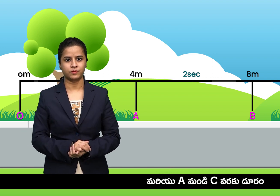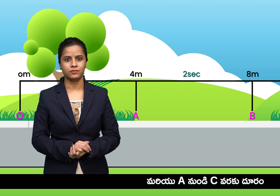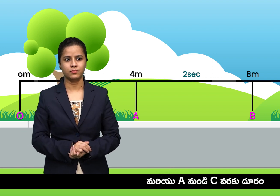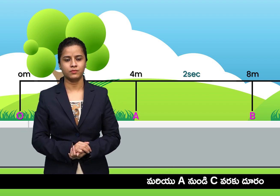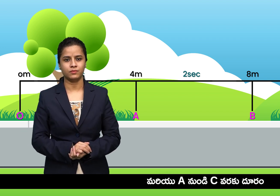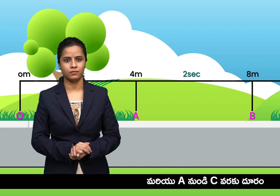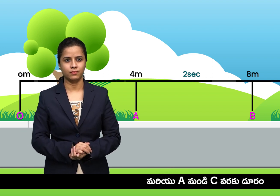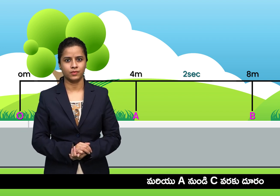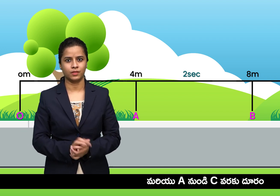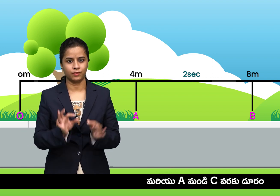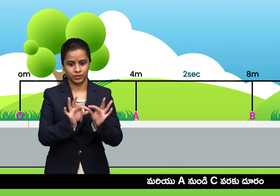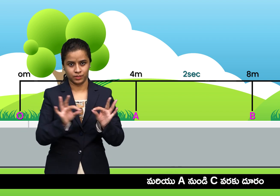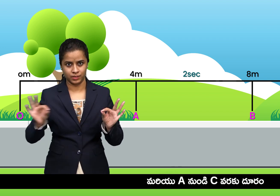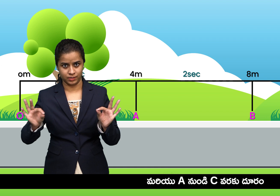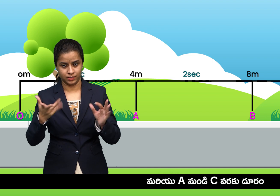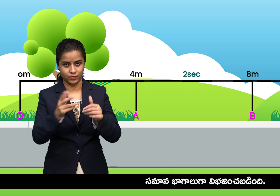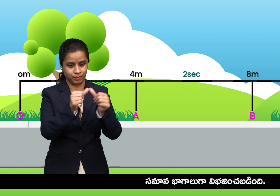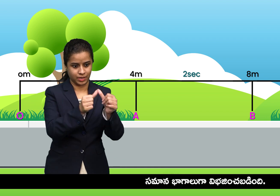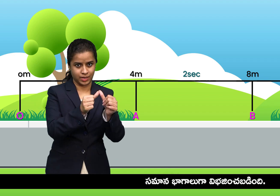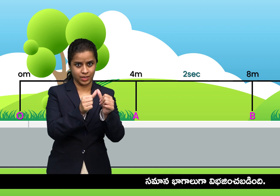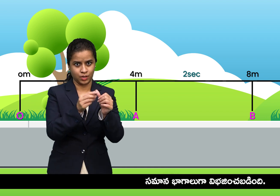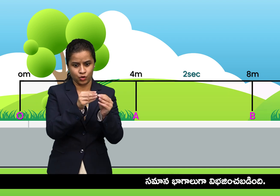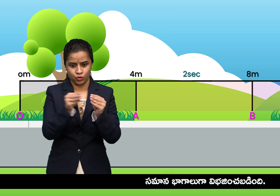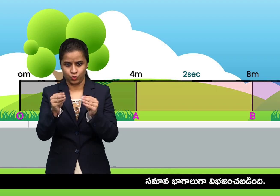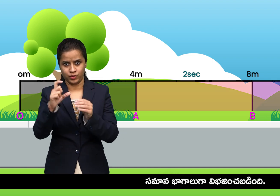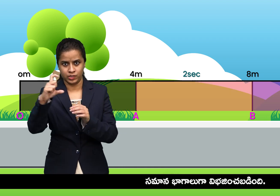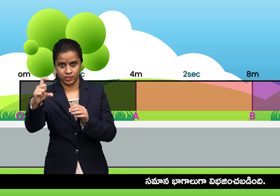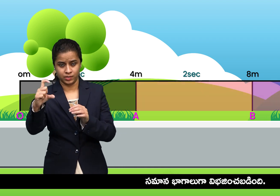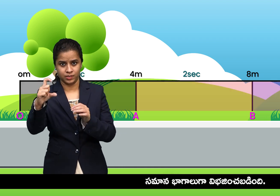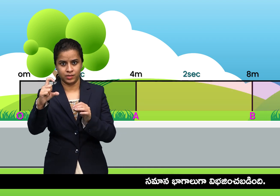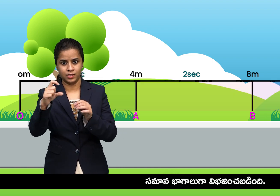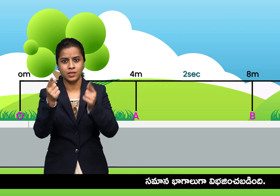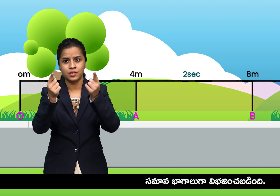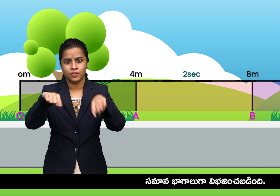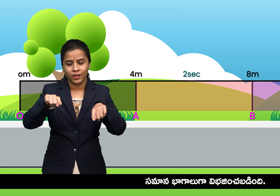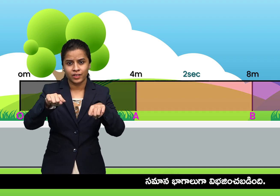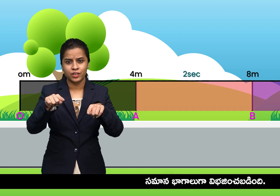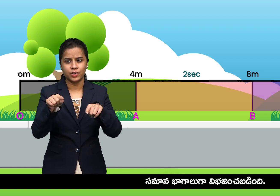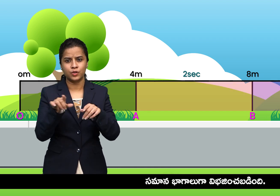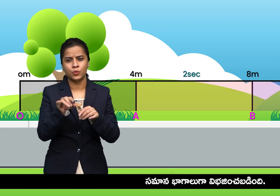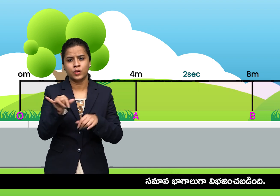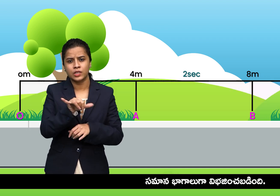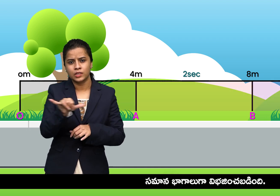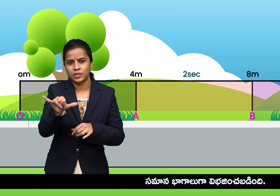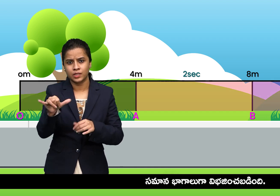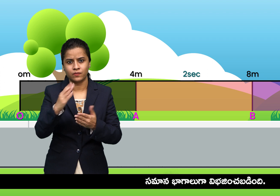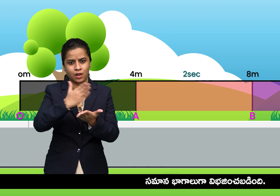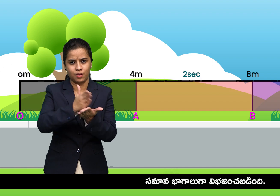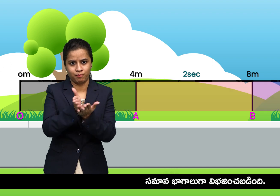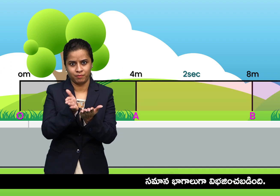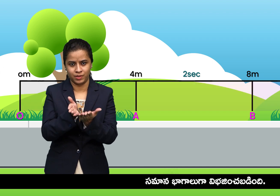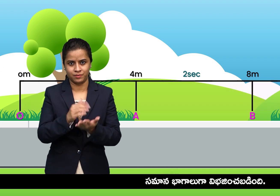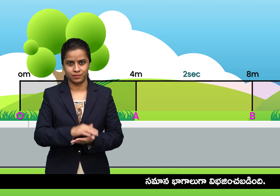మరియు A నుండి C వరకు దూరం సమాన భాగాలుగా విభజించబడింది.